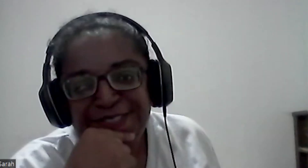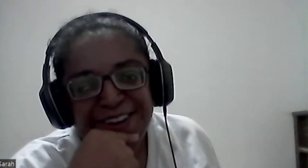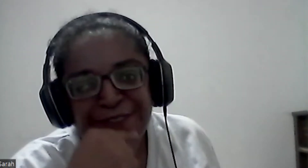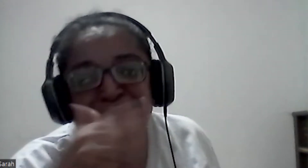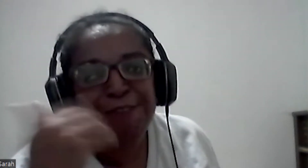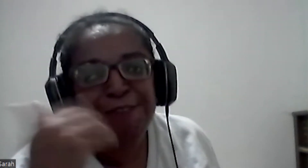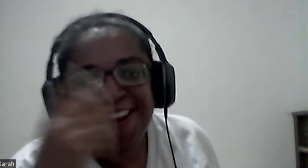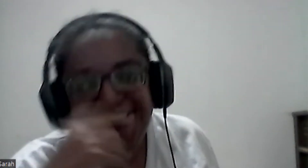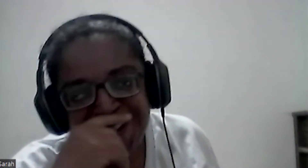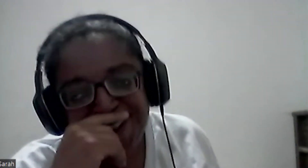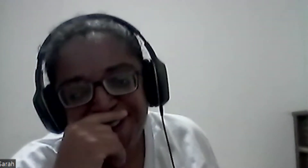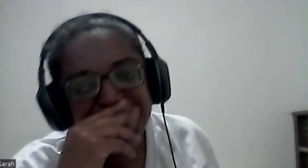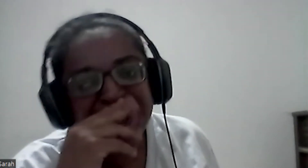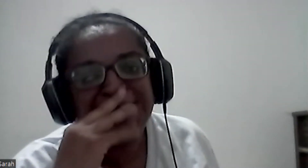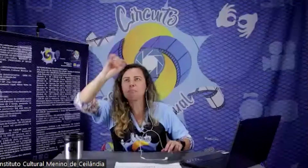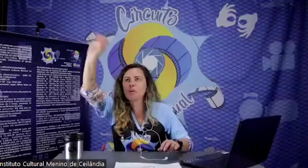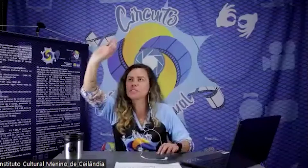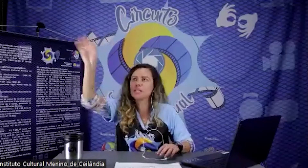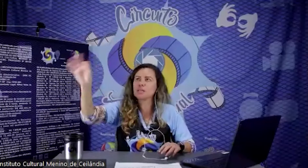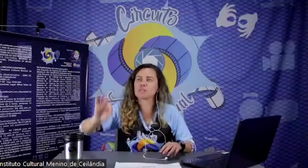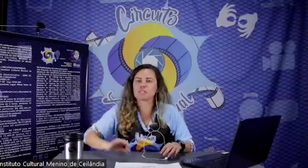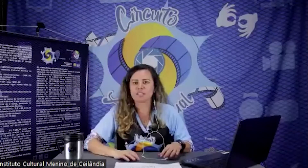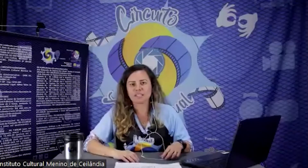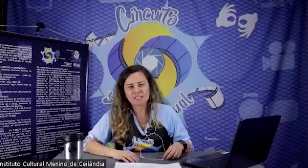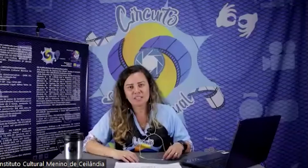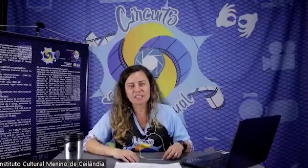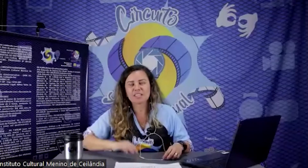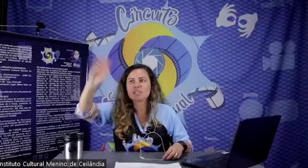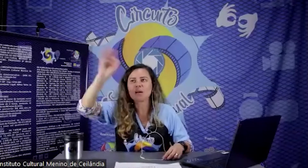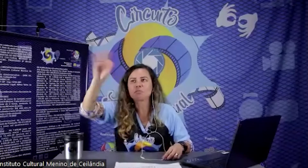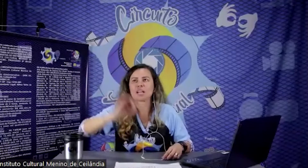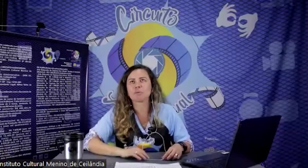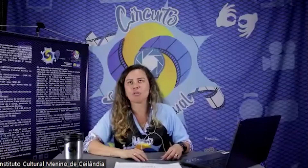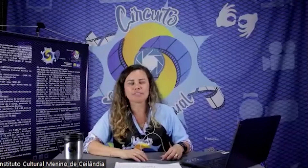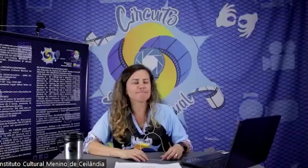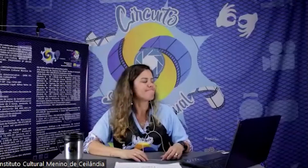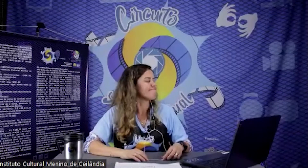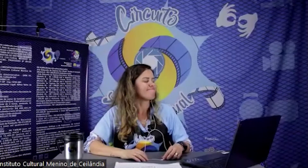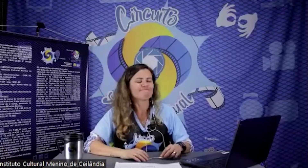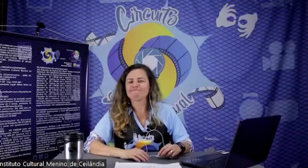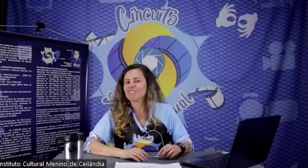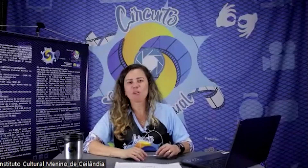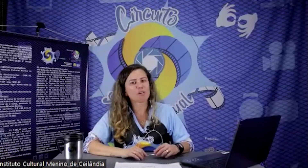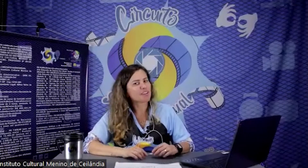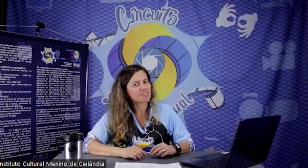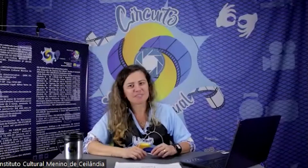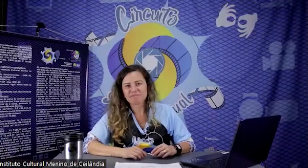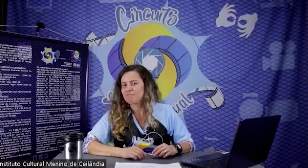Não vai muito além coloca disso. lá a prova, diz que a prova está em Libras, que tem o intérprete lá na prova. Não é. Não